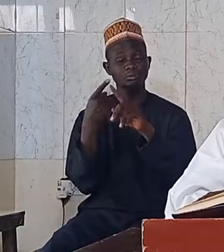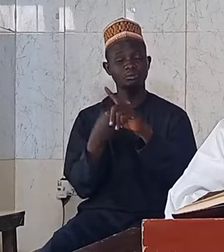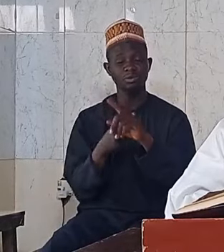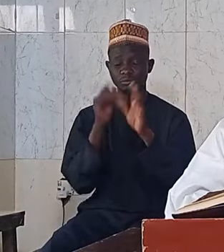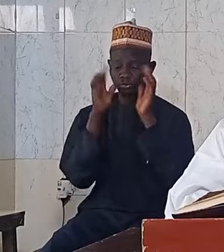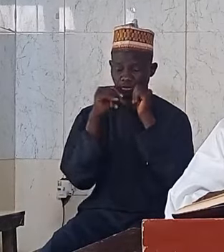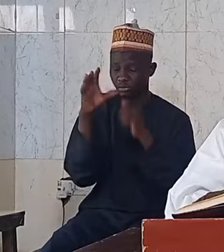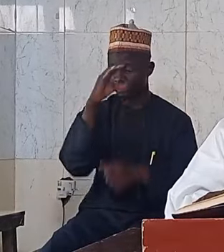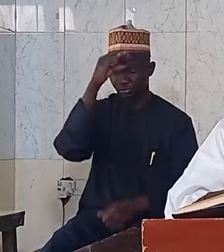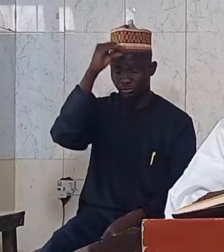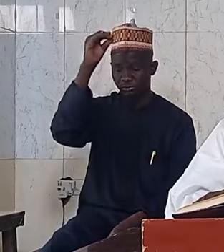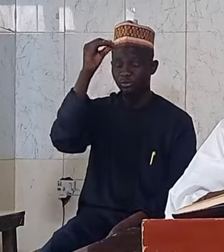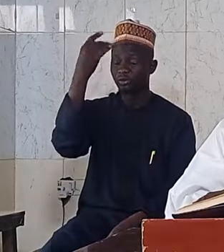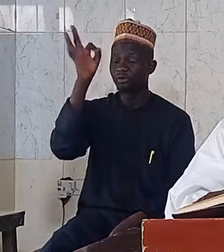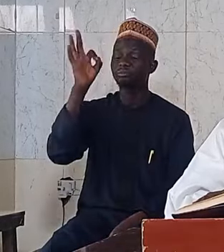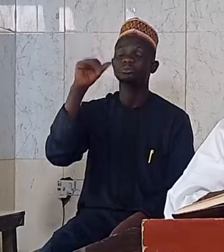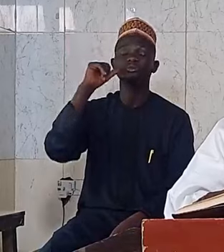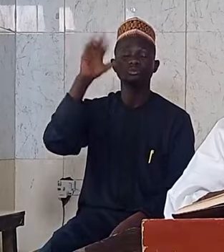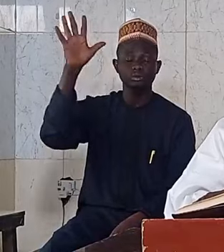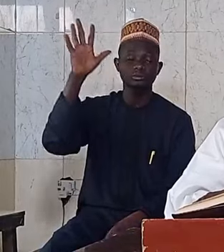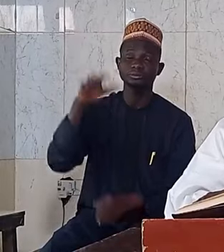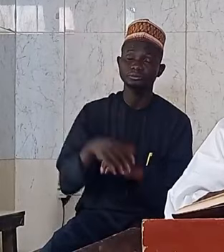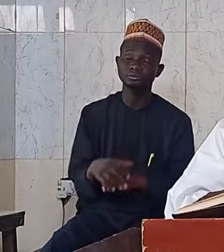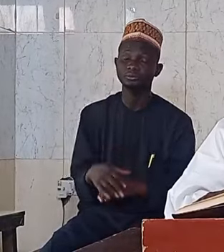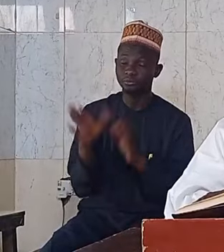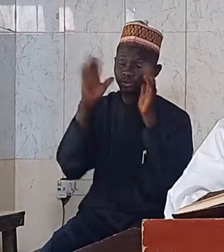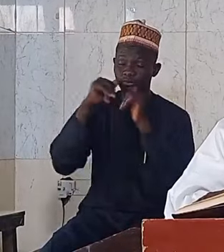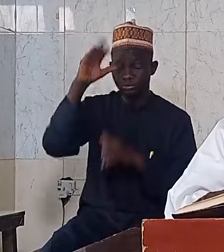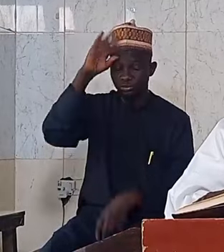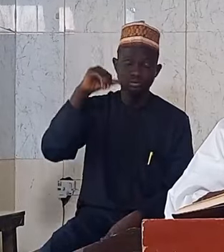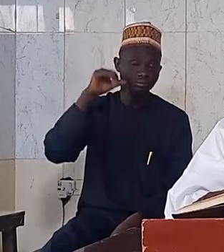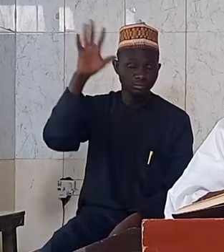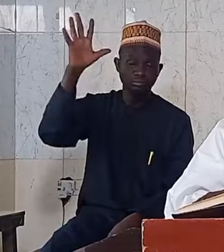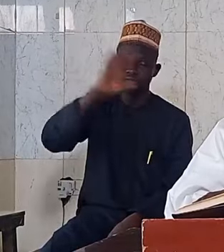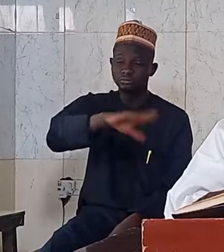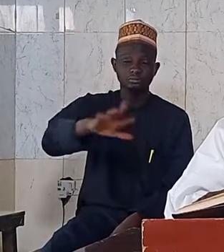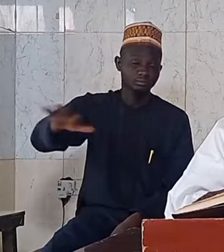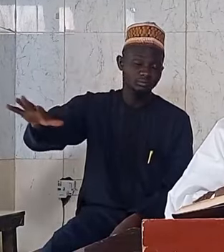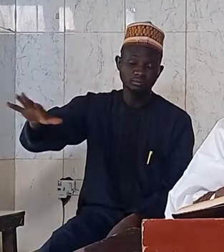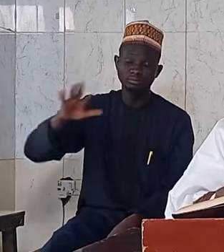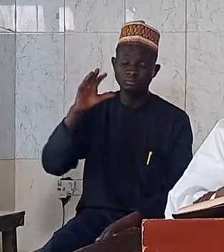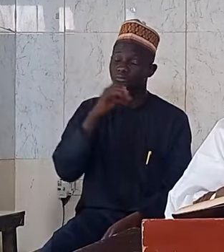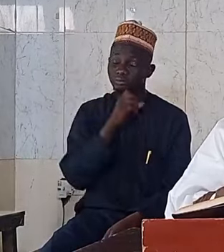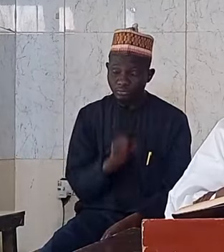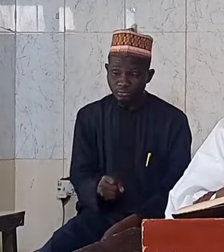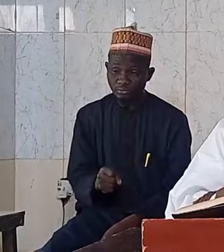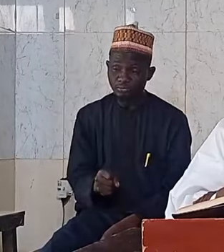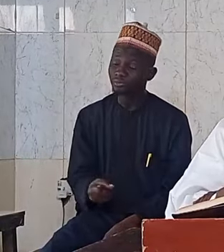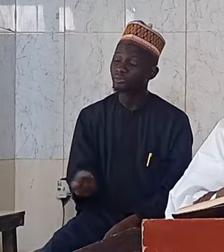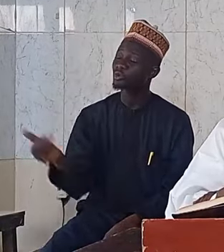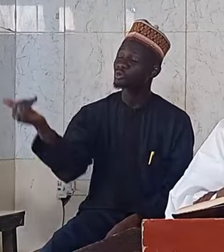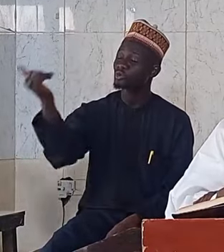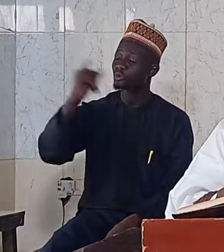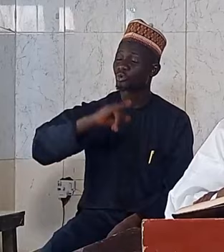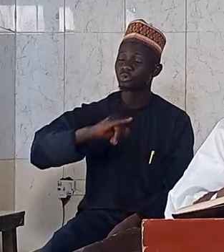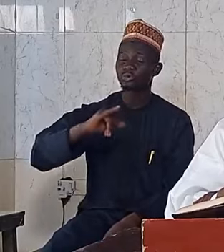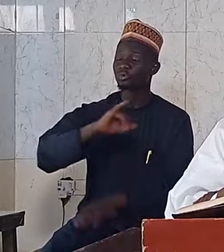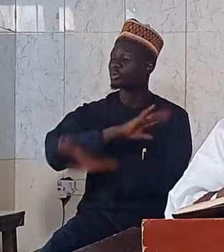ar rijali wan nisa'i wal wildan mazansu da matansu da yaransu alladhina la yastati'una